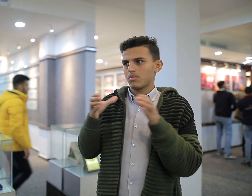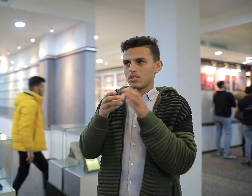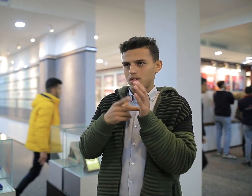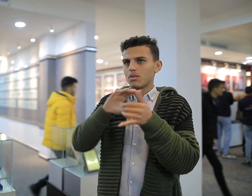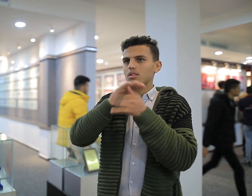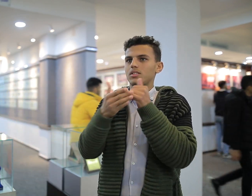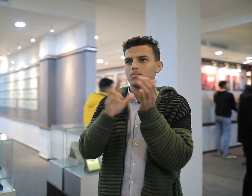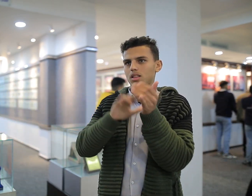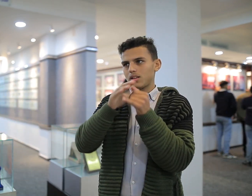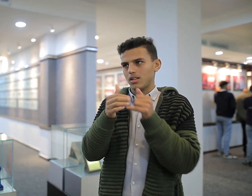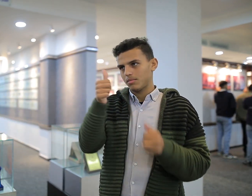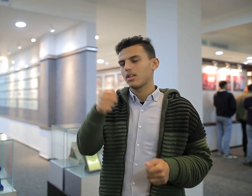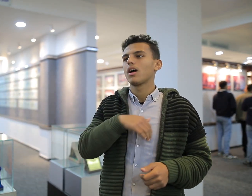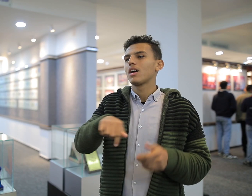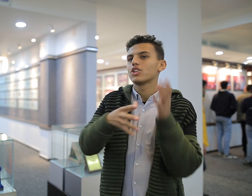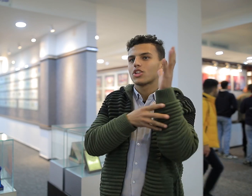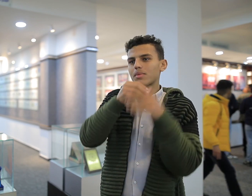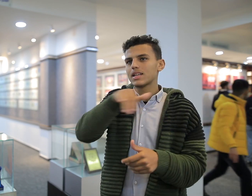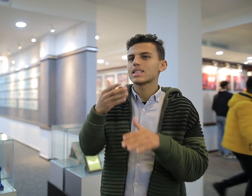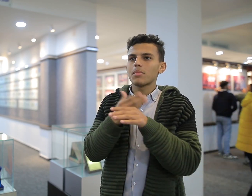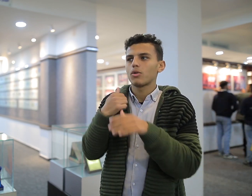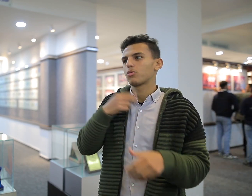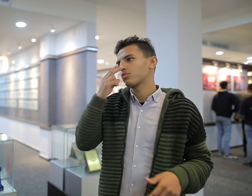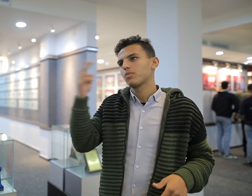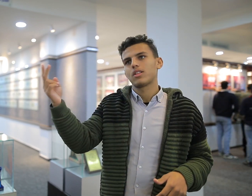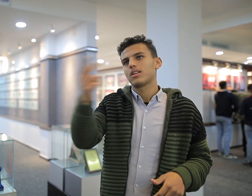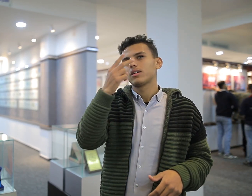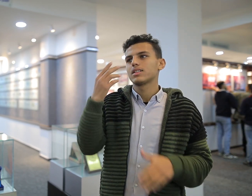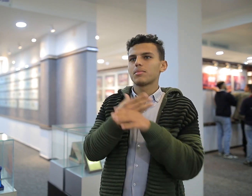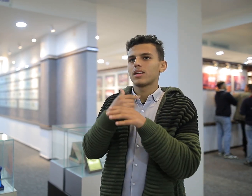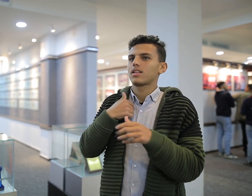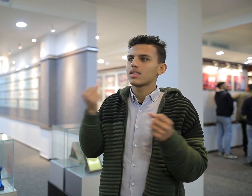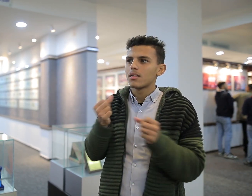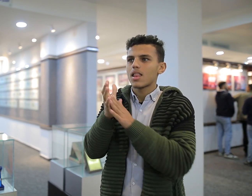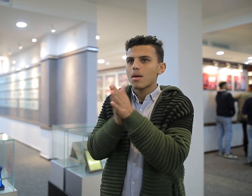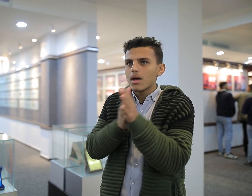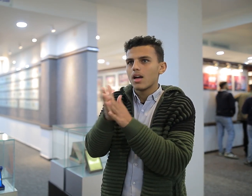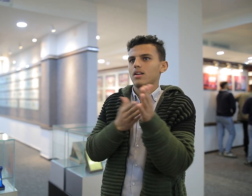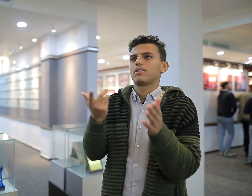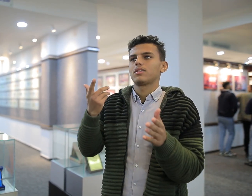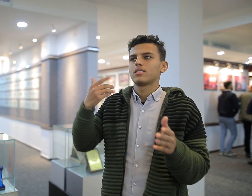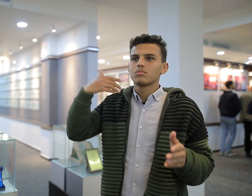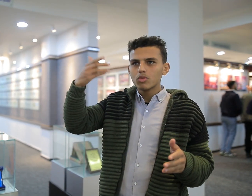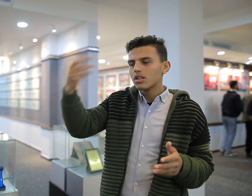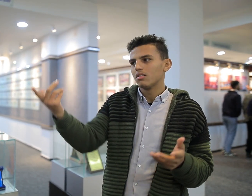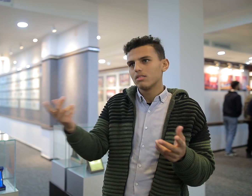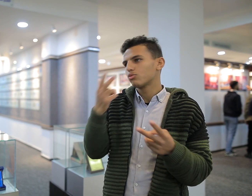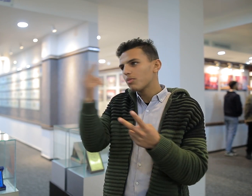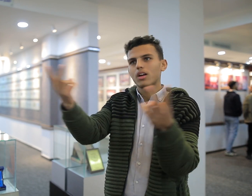في الصف الثاني الثانوي في توجيهي يعني. طبعا جاي على الجامعة الإسلامية حتى يطلعوا على الأقسام اللي